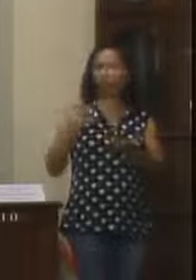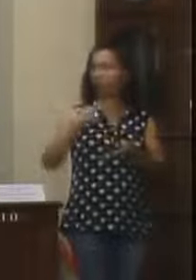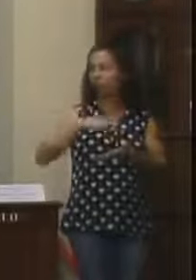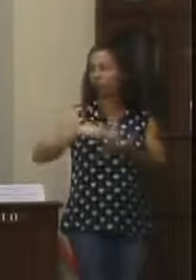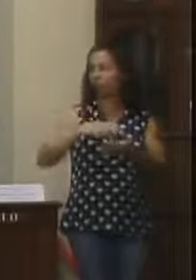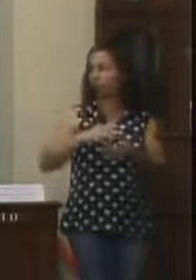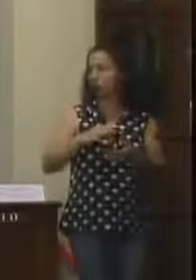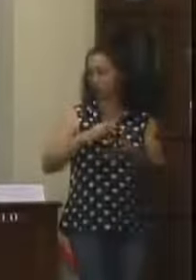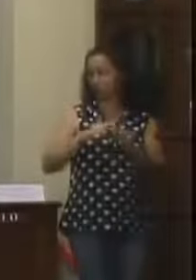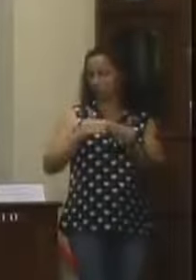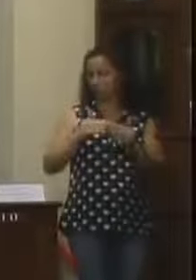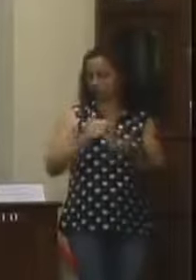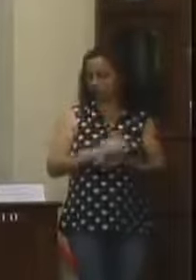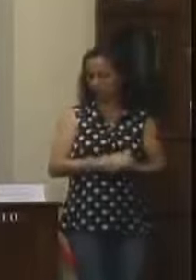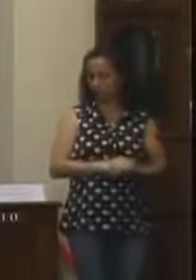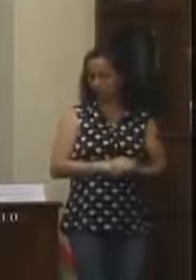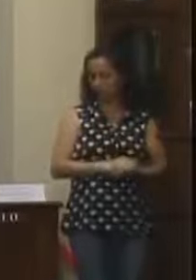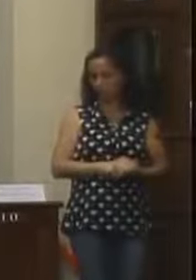leitura dos requerimentos.